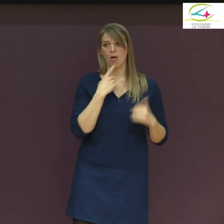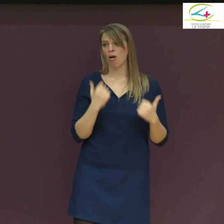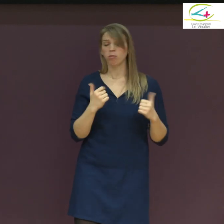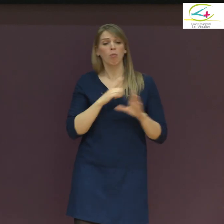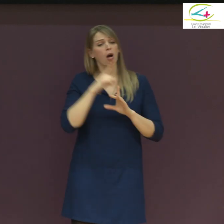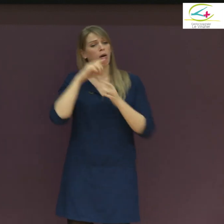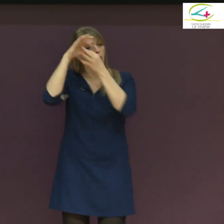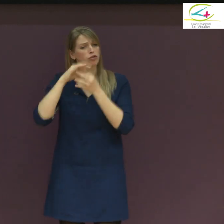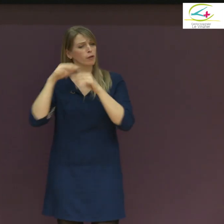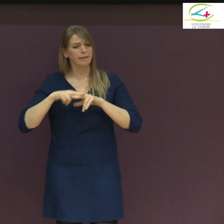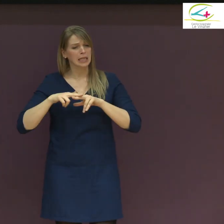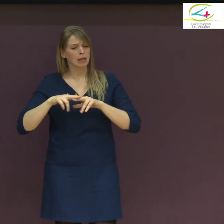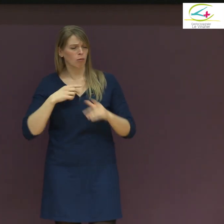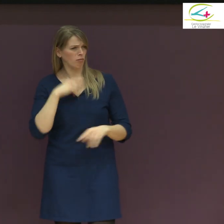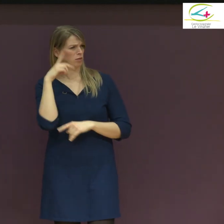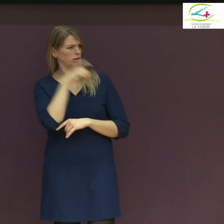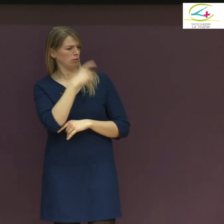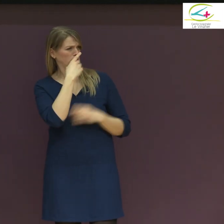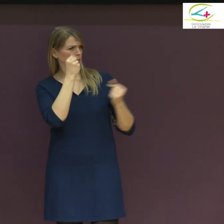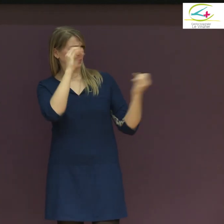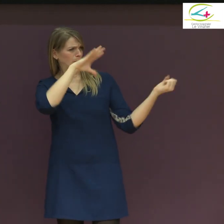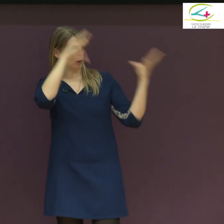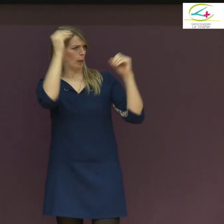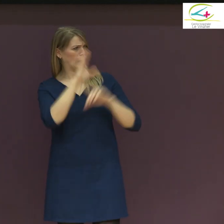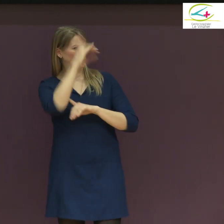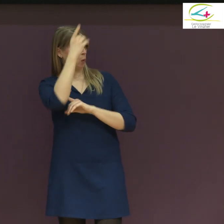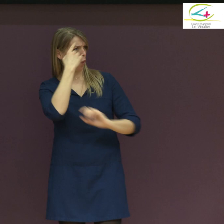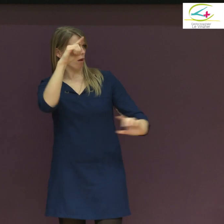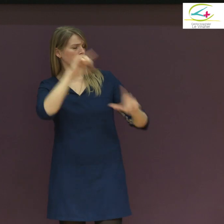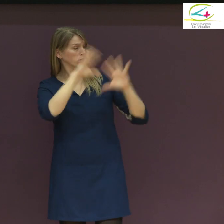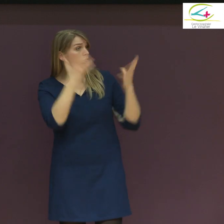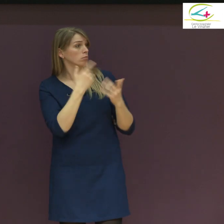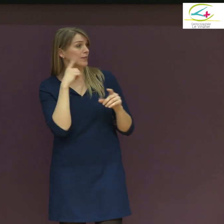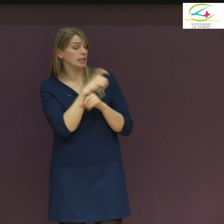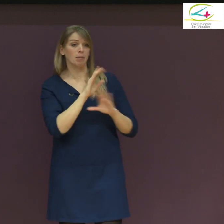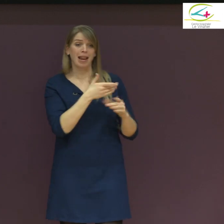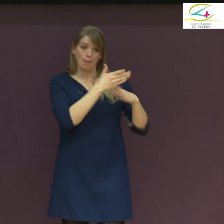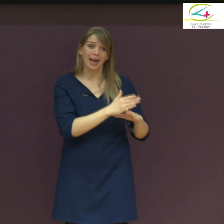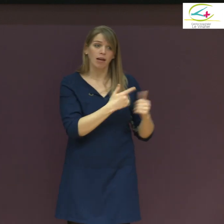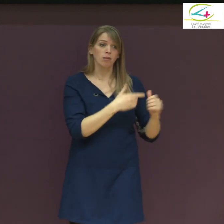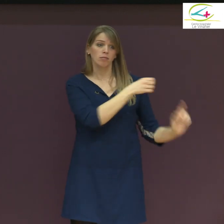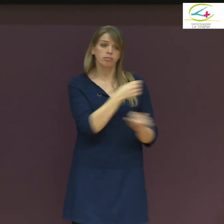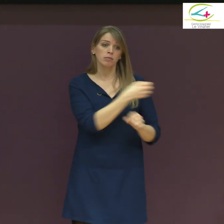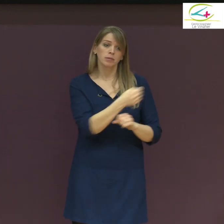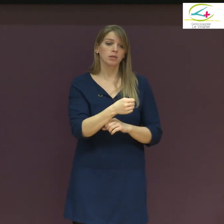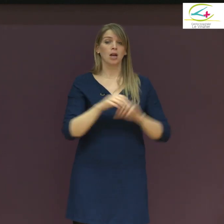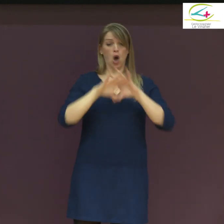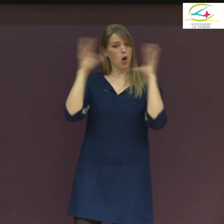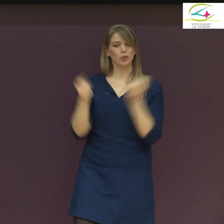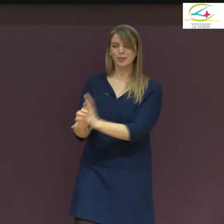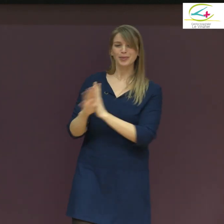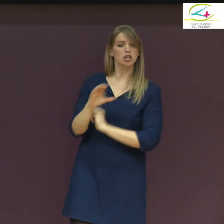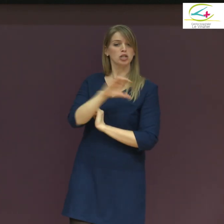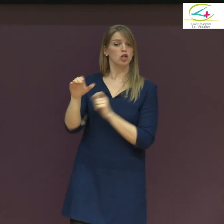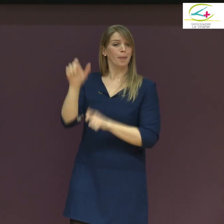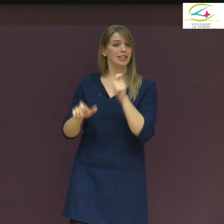athée, donc j'avais beaucoup de mal à apporter ce côté spirituel aux patients, puisque c'était pas dans le job. Mais quand on avait fait tout ça, sur 100 demandes d'euthanasie, il